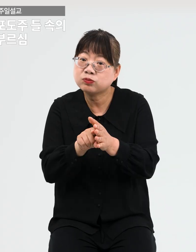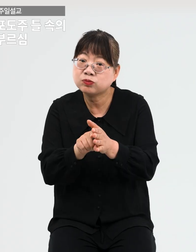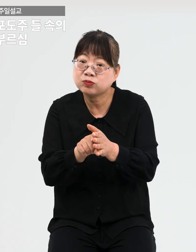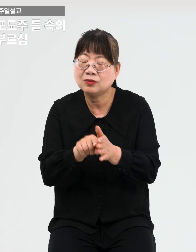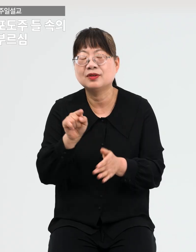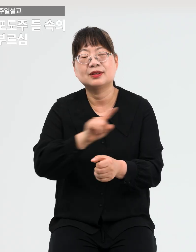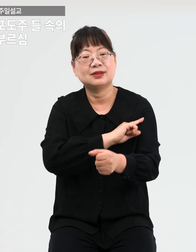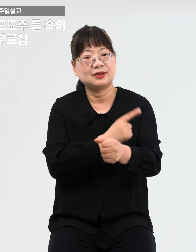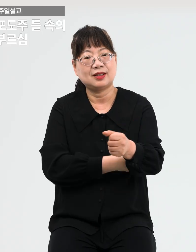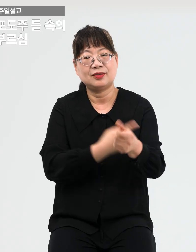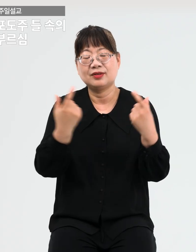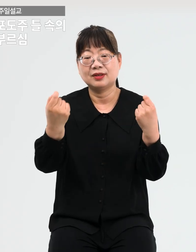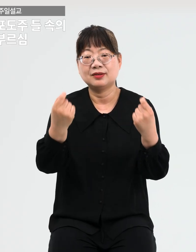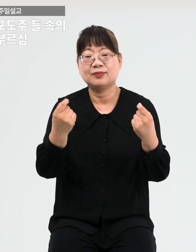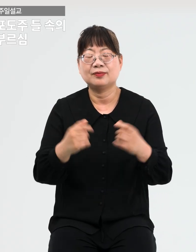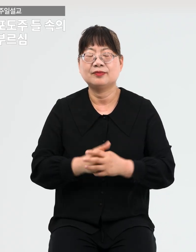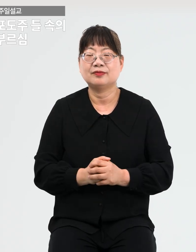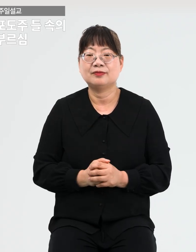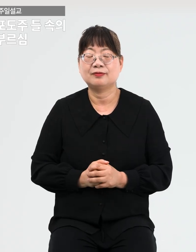그게 자격이에요.